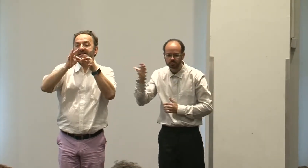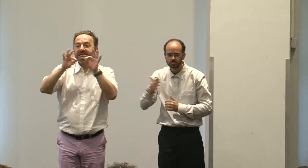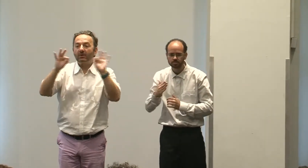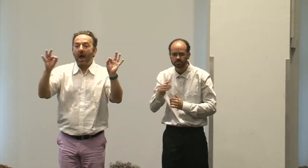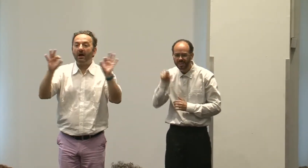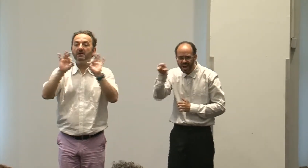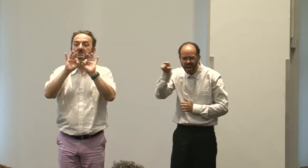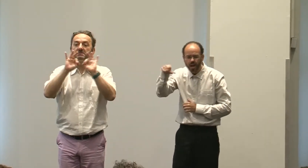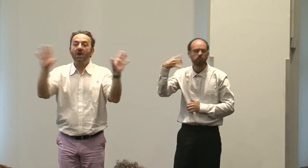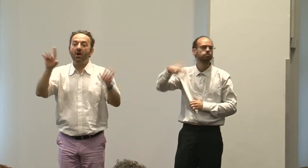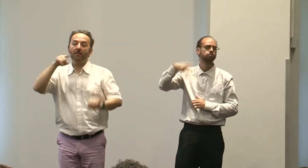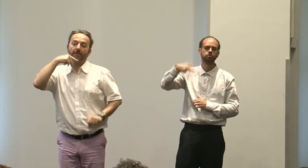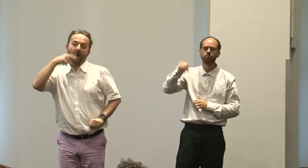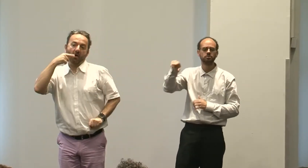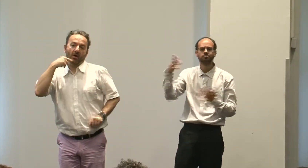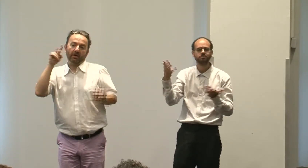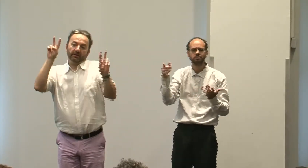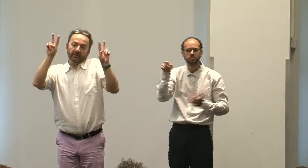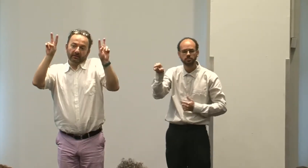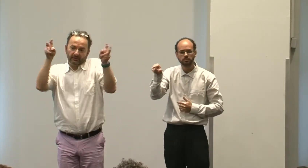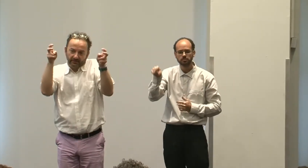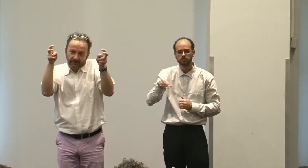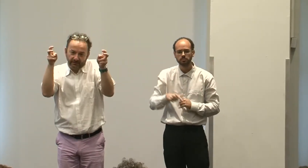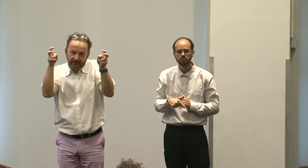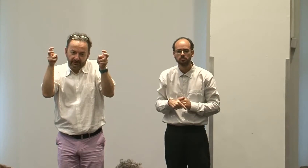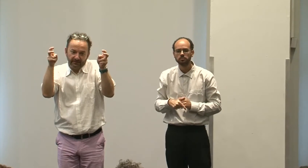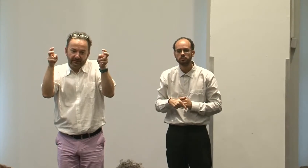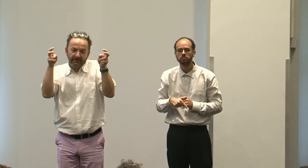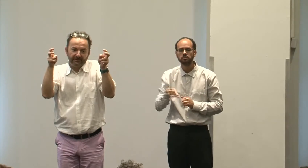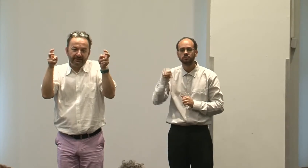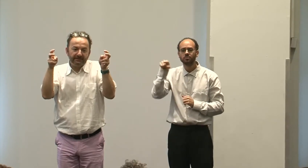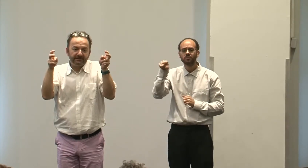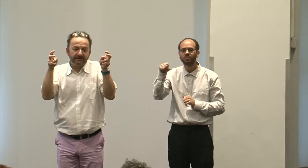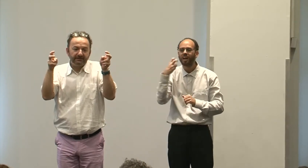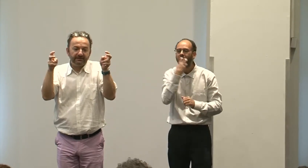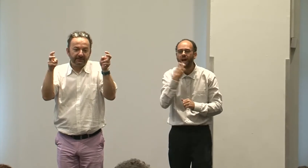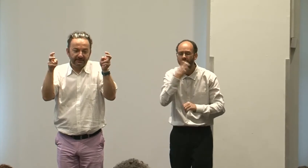Vocês conhecem aquele famoso médico fonoaudiólogo,